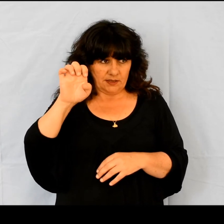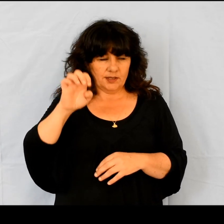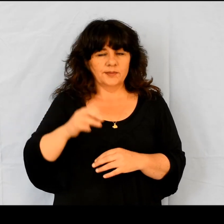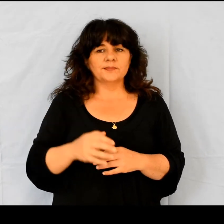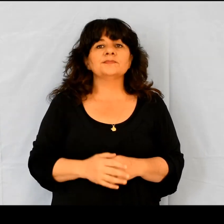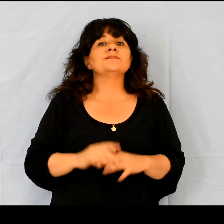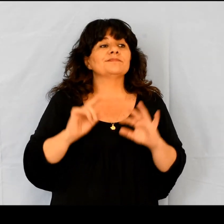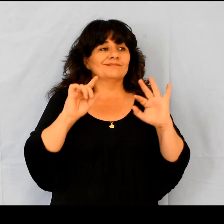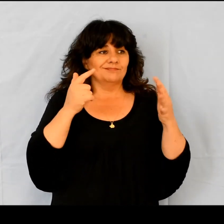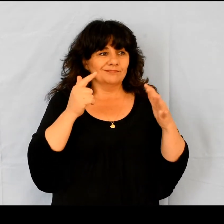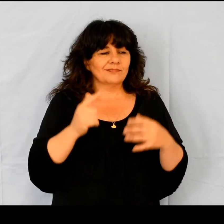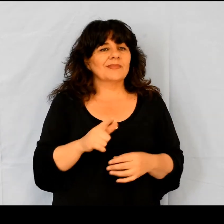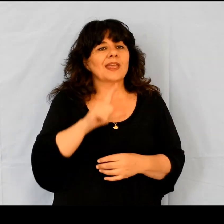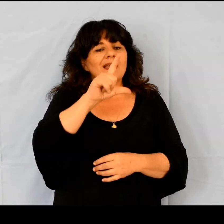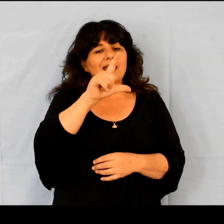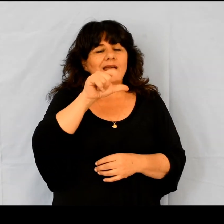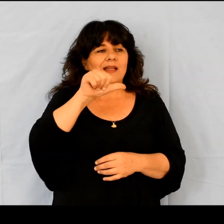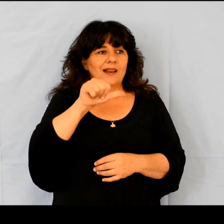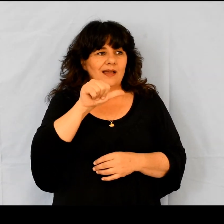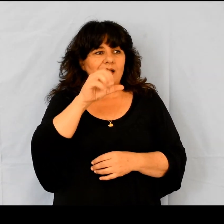et Laodicée.